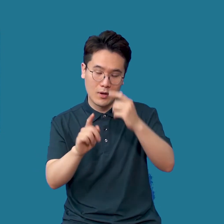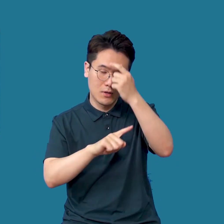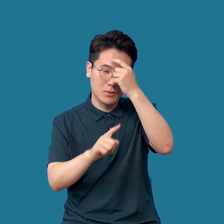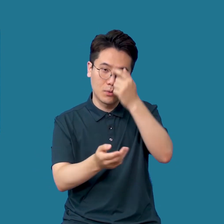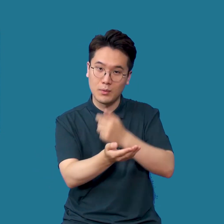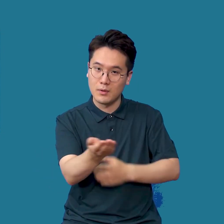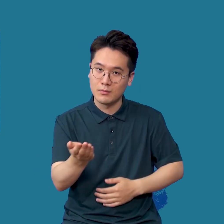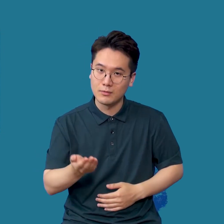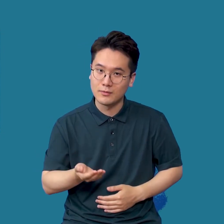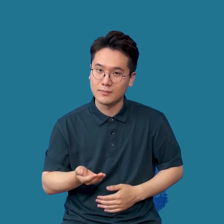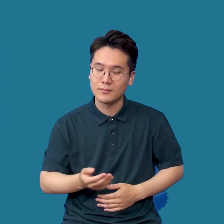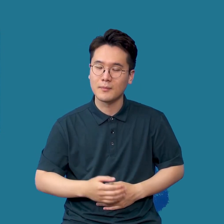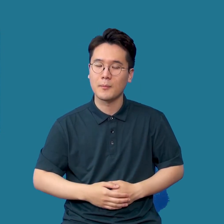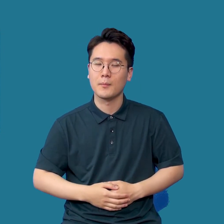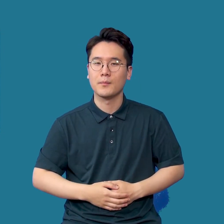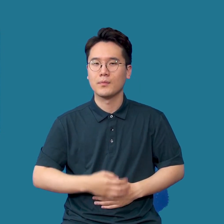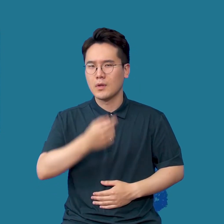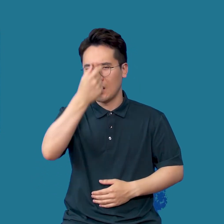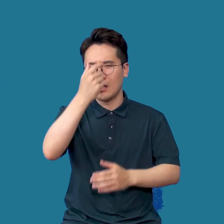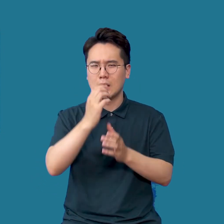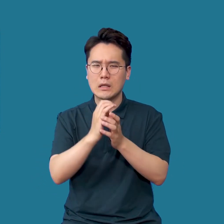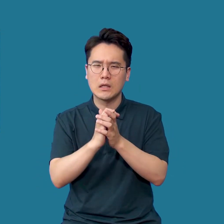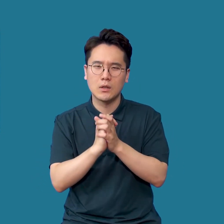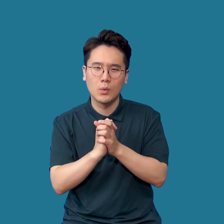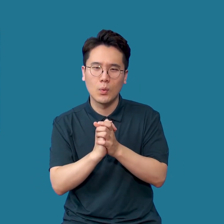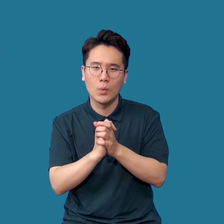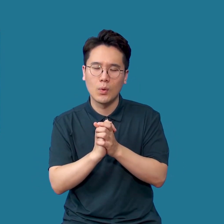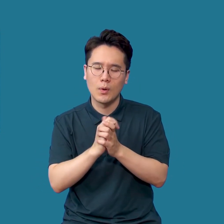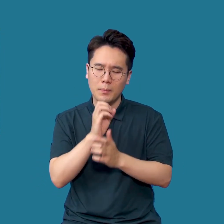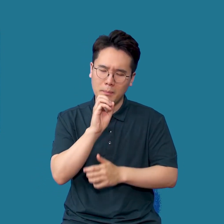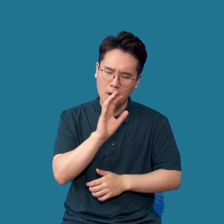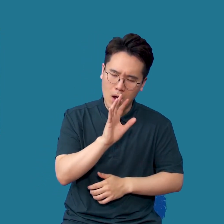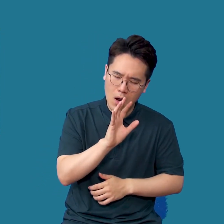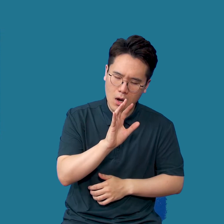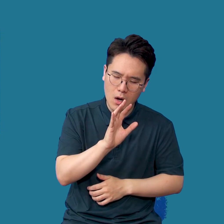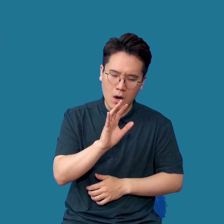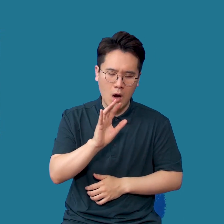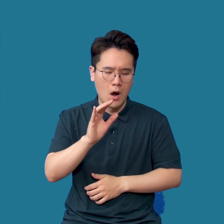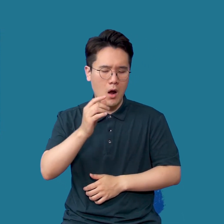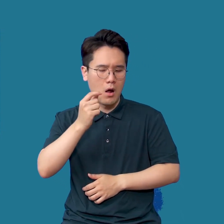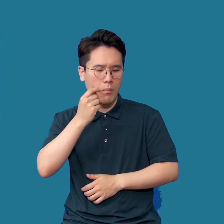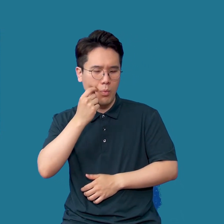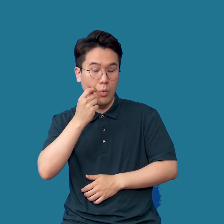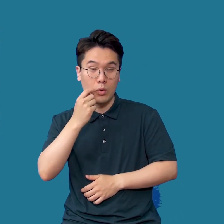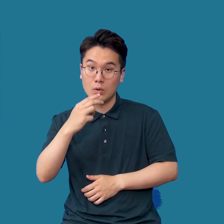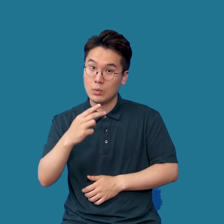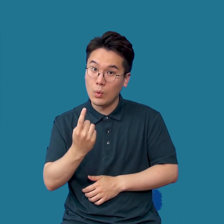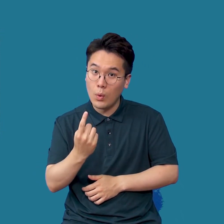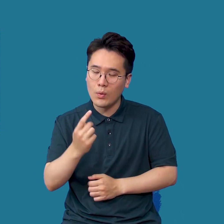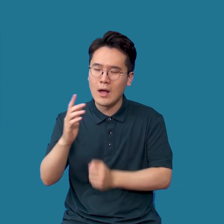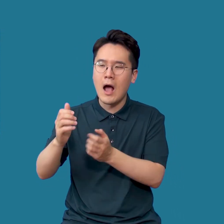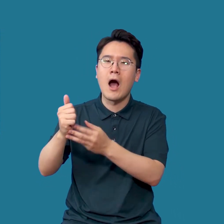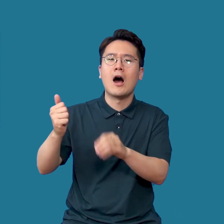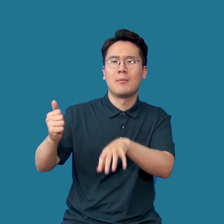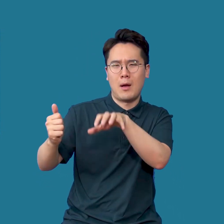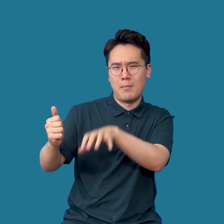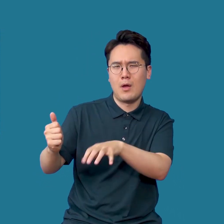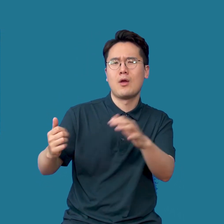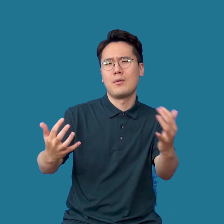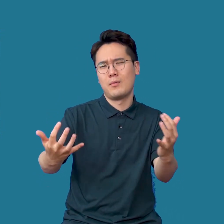기도가 안 나와도 무조건 하나님 앞에 나와서 엎드려야 됩니다. 말은 안 해도